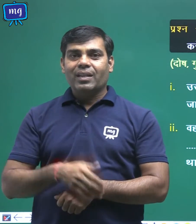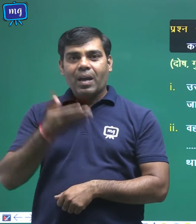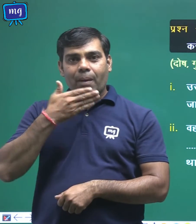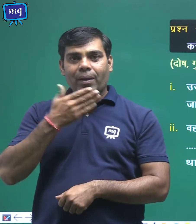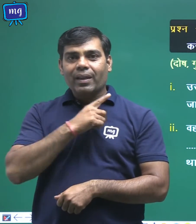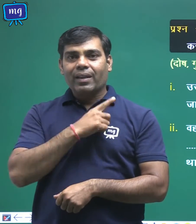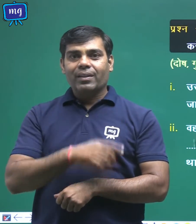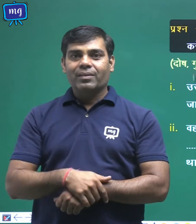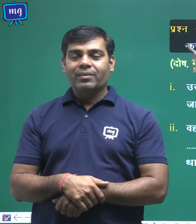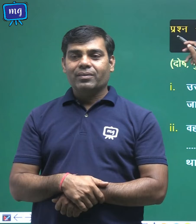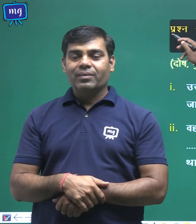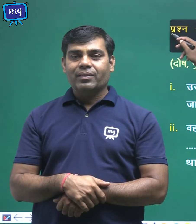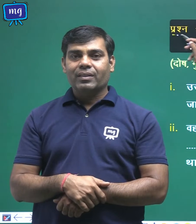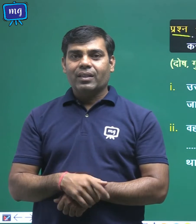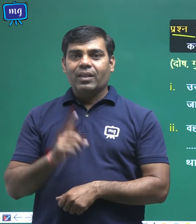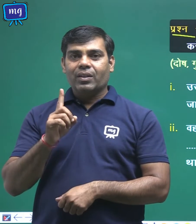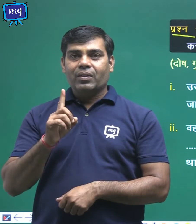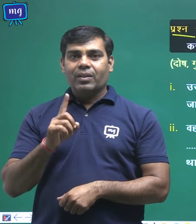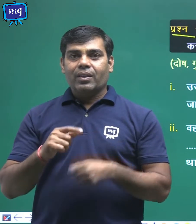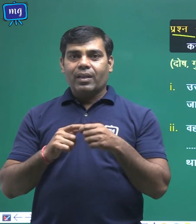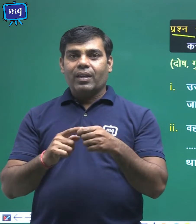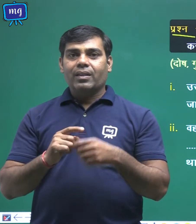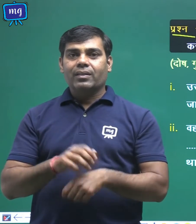करेंगे। प्रश्न 1,